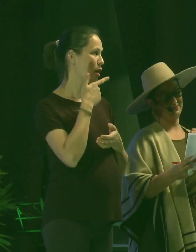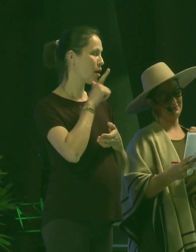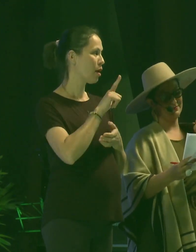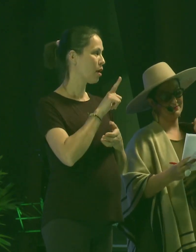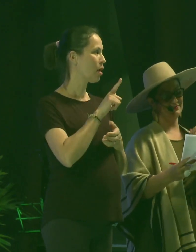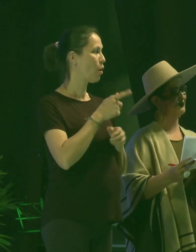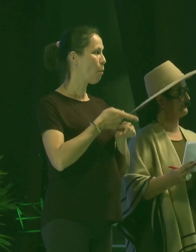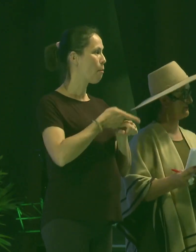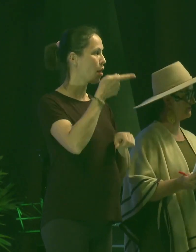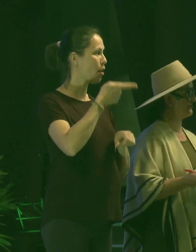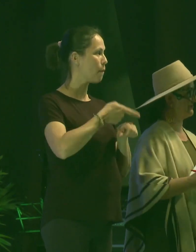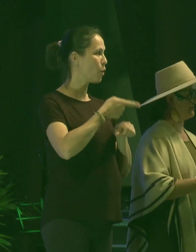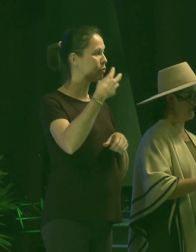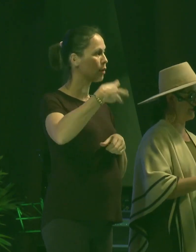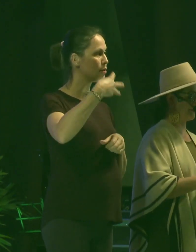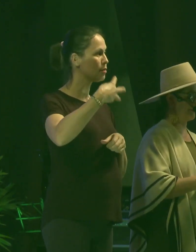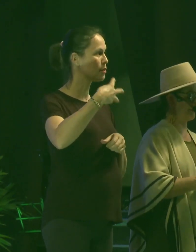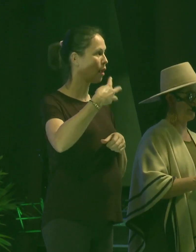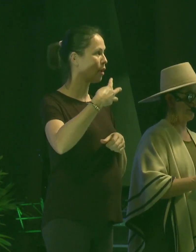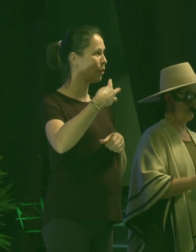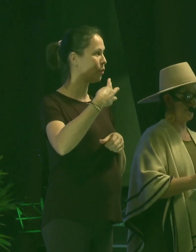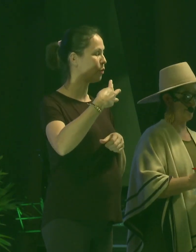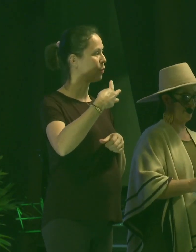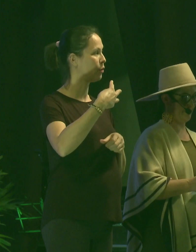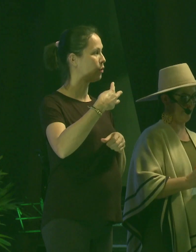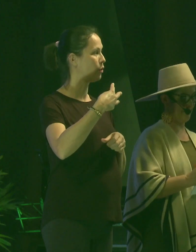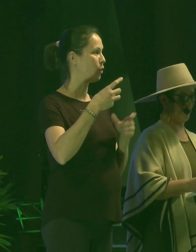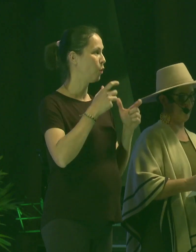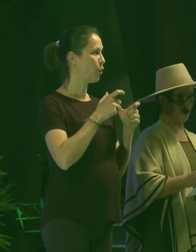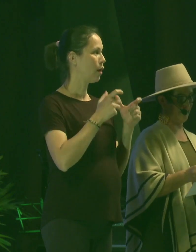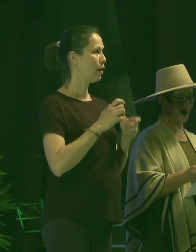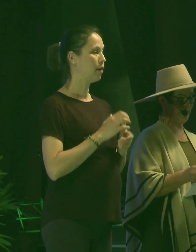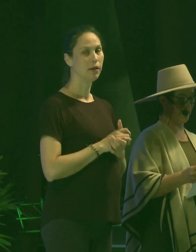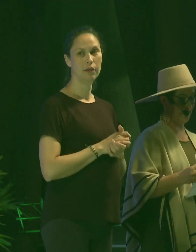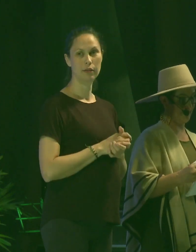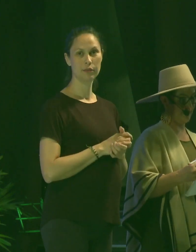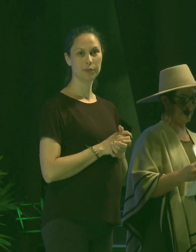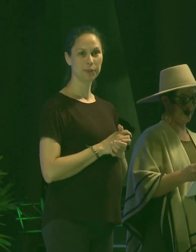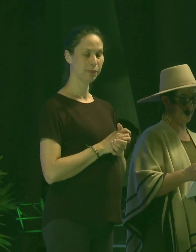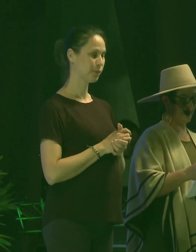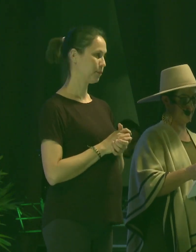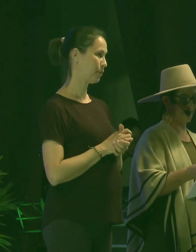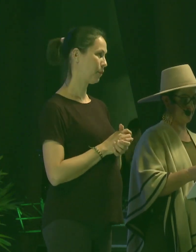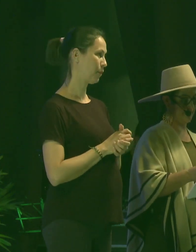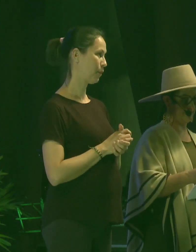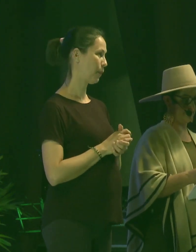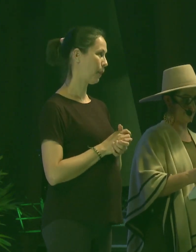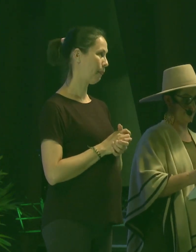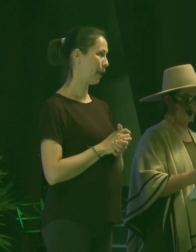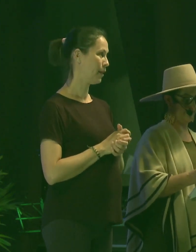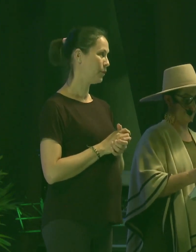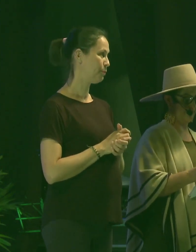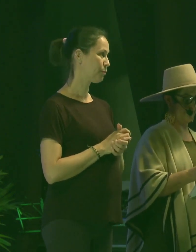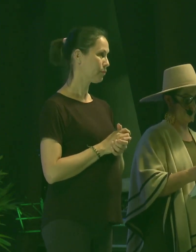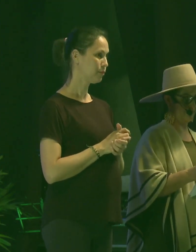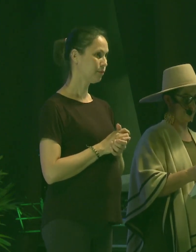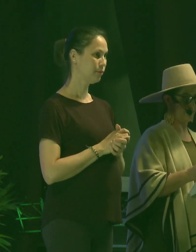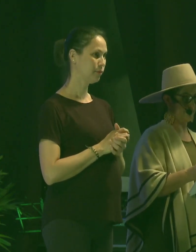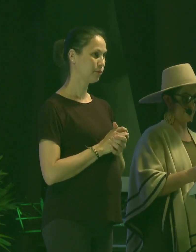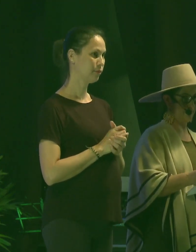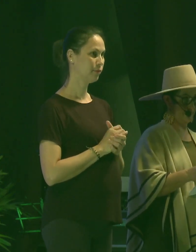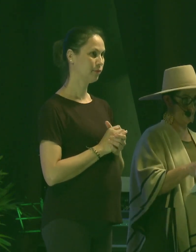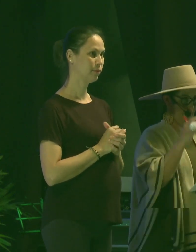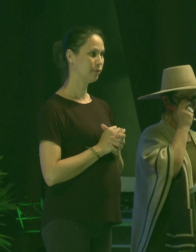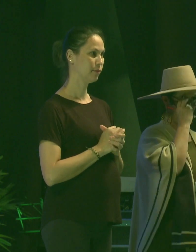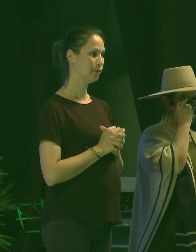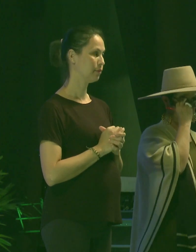e Silêncios. Como a Ana falou, teve a interpretação do Nicolas Leal, Augusto Vaginiak, a